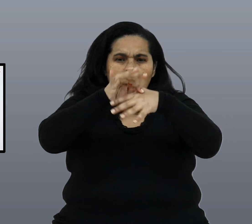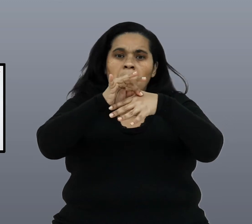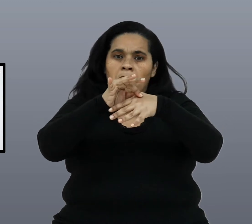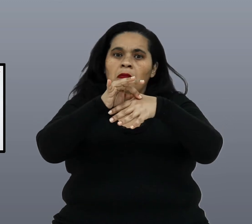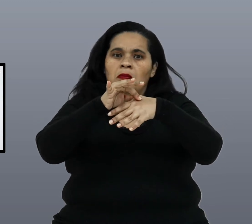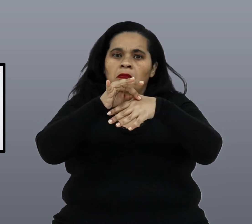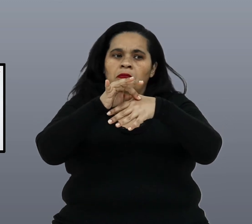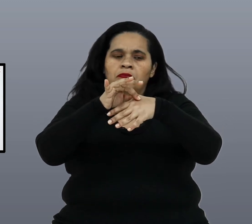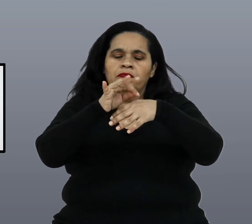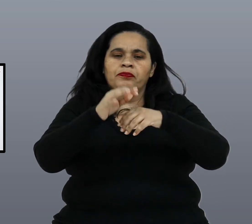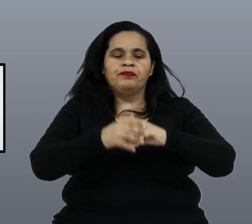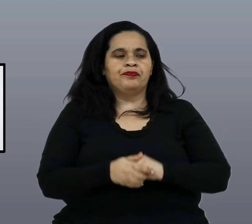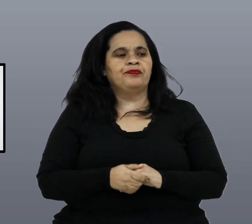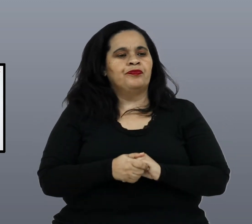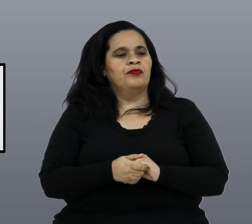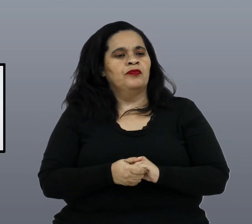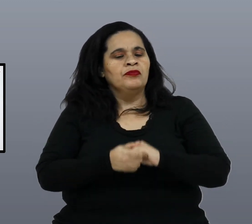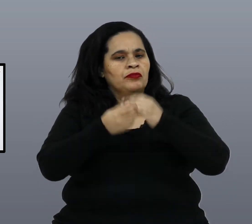Né? Bom,